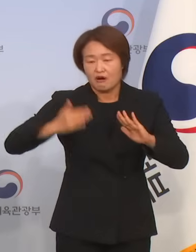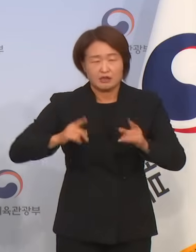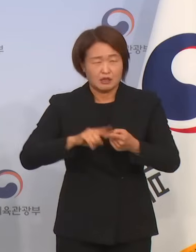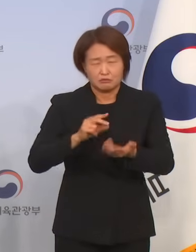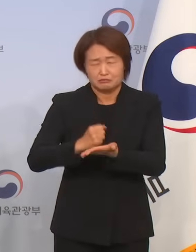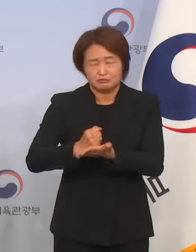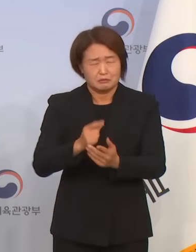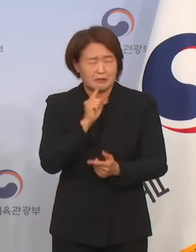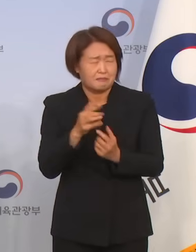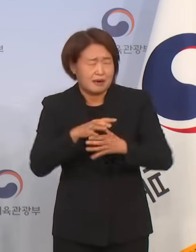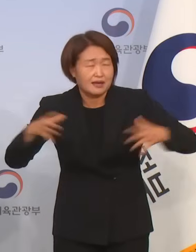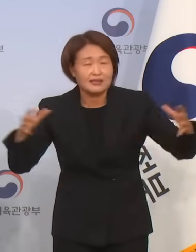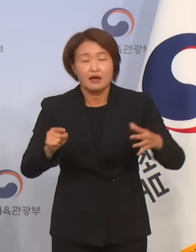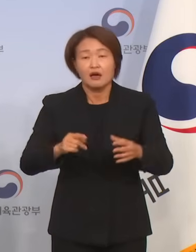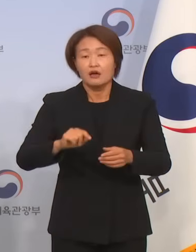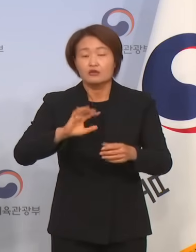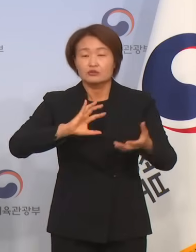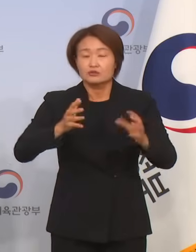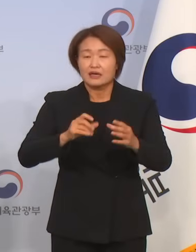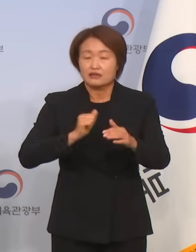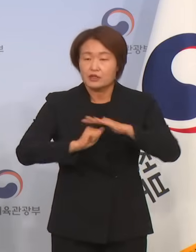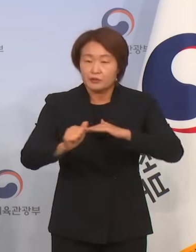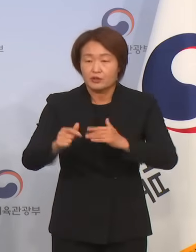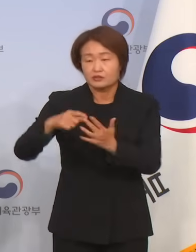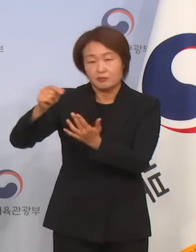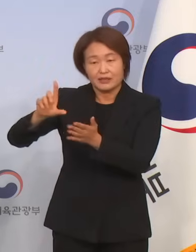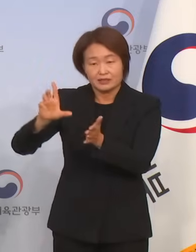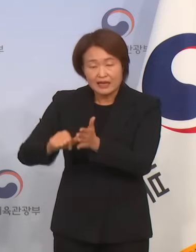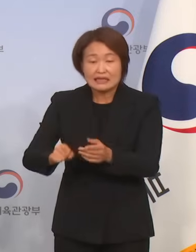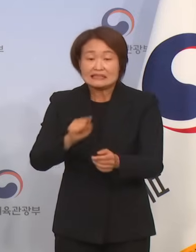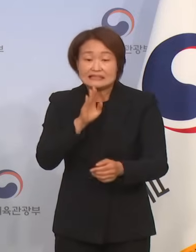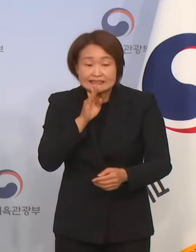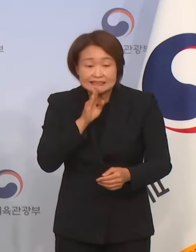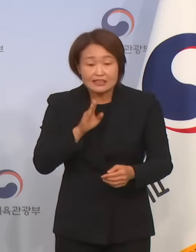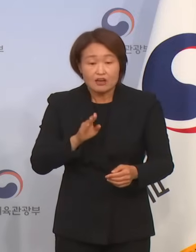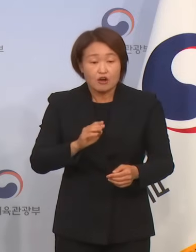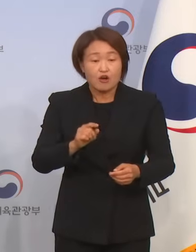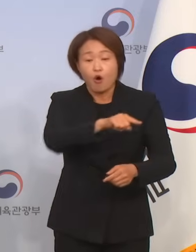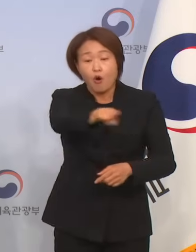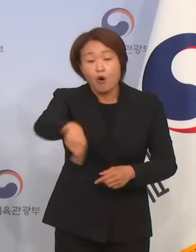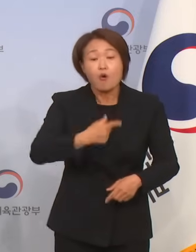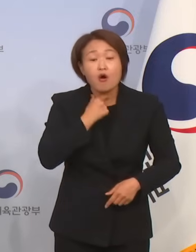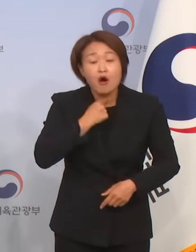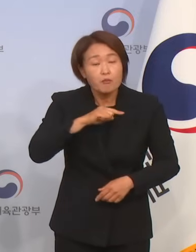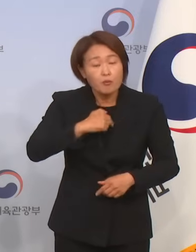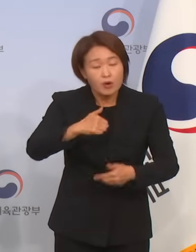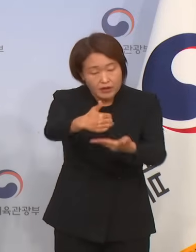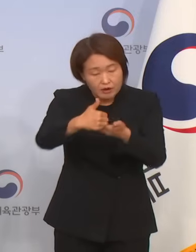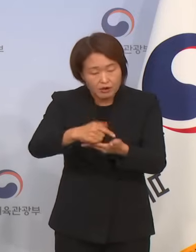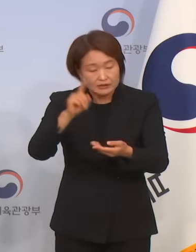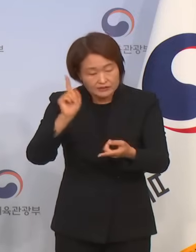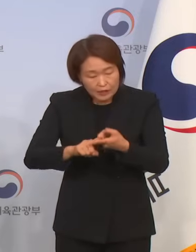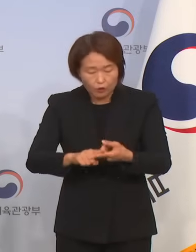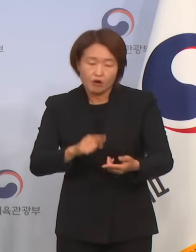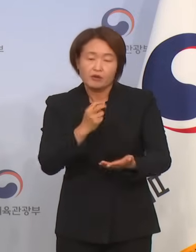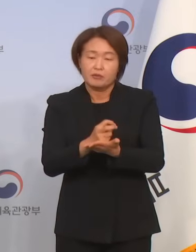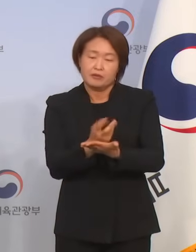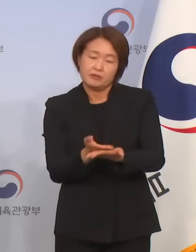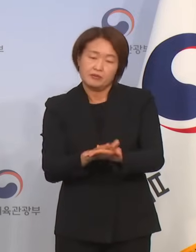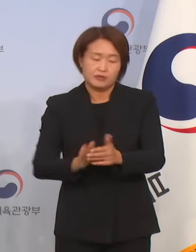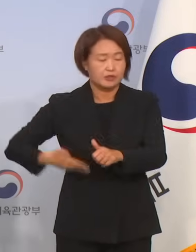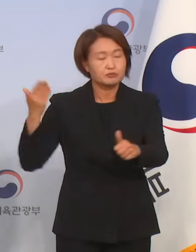논란이 있는 국가대표 지도자 선발 기준을 현장의 요구를 수렴하여 마련하도록 제도 개선을